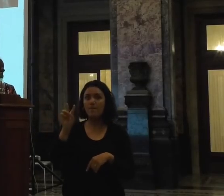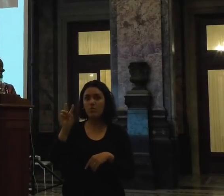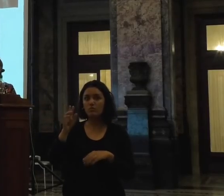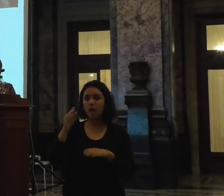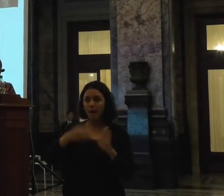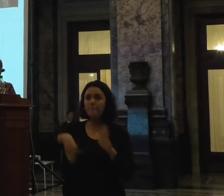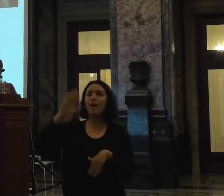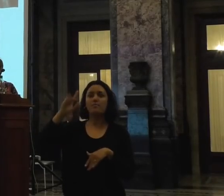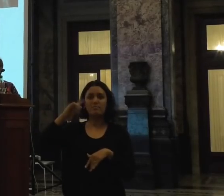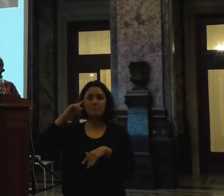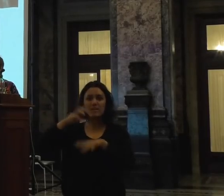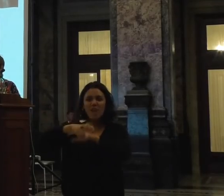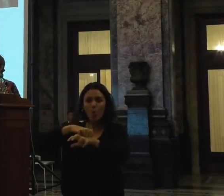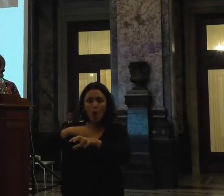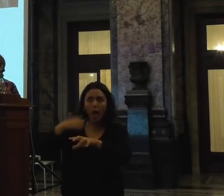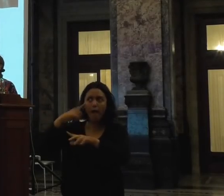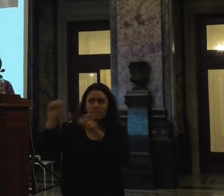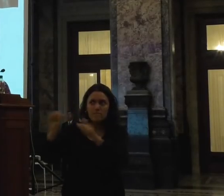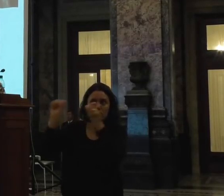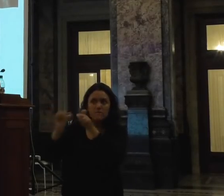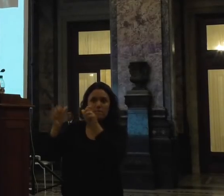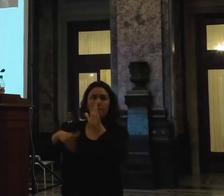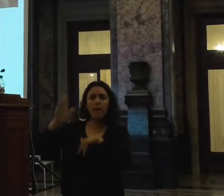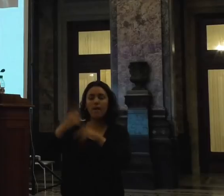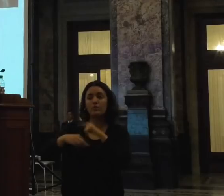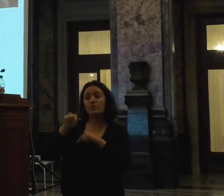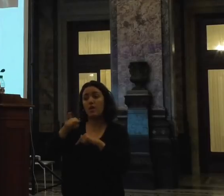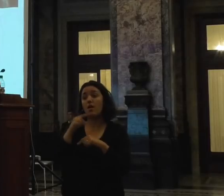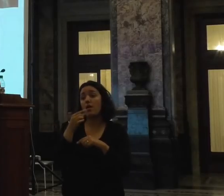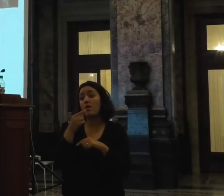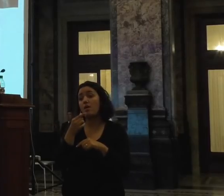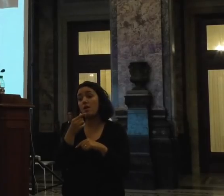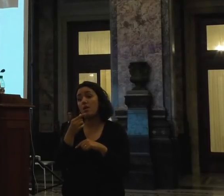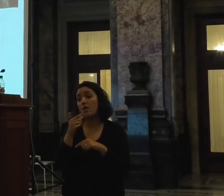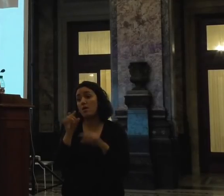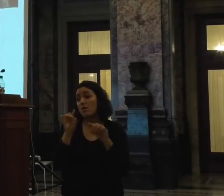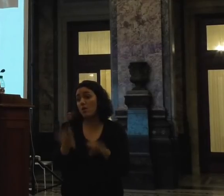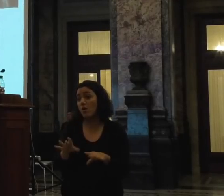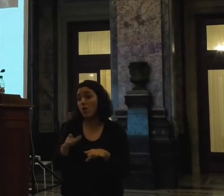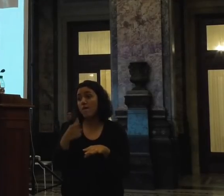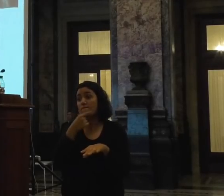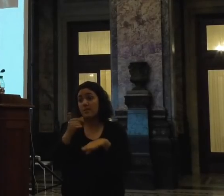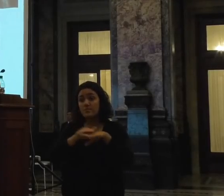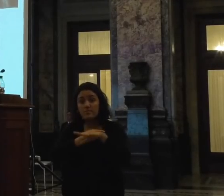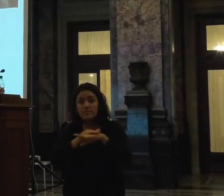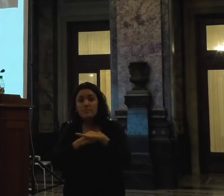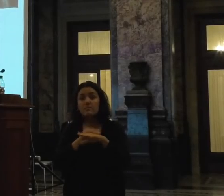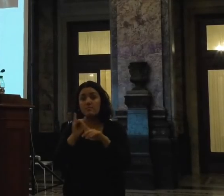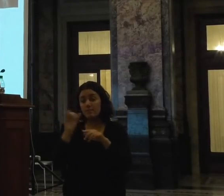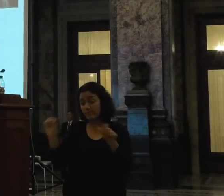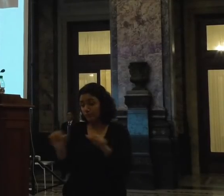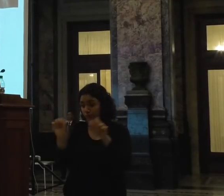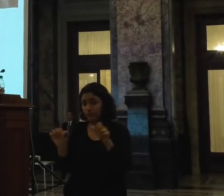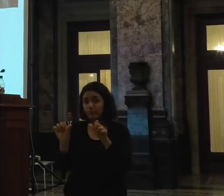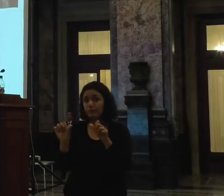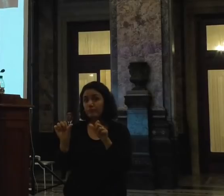neuronal. Entonces, la lógica es muy sencilla. No vamos a manipular el contraste físico de los estímulos, sino